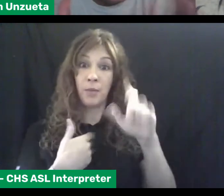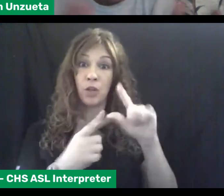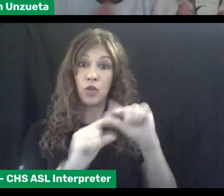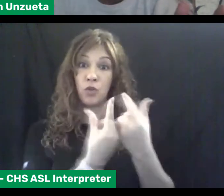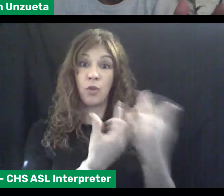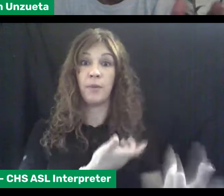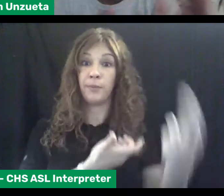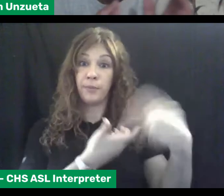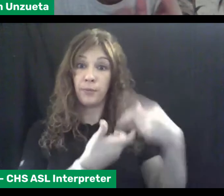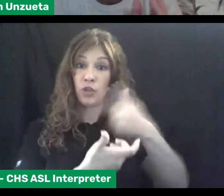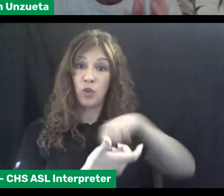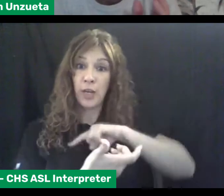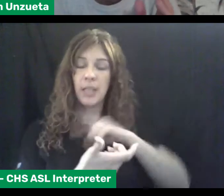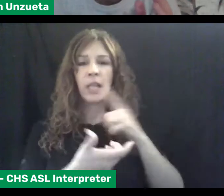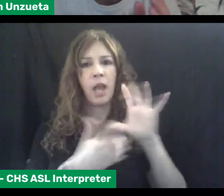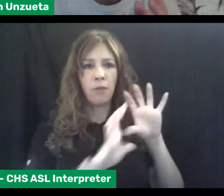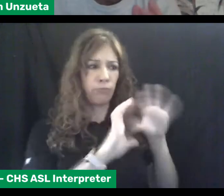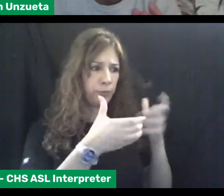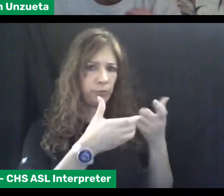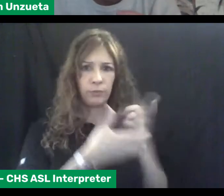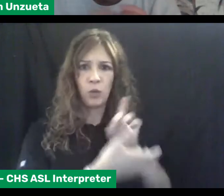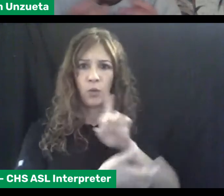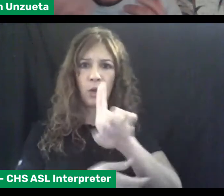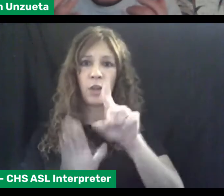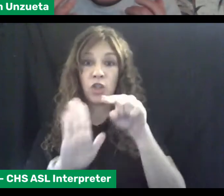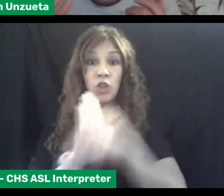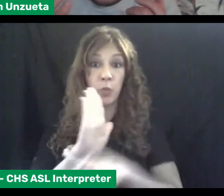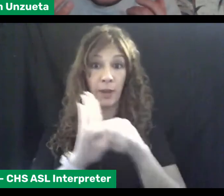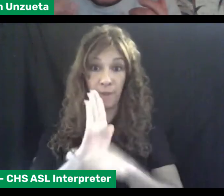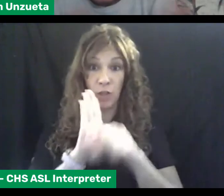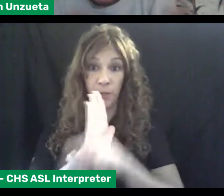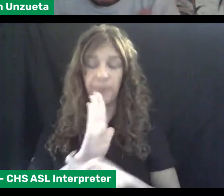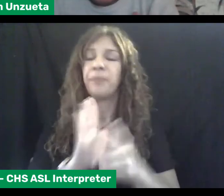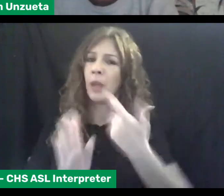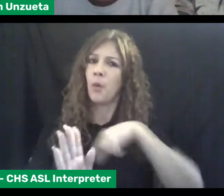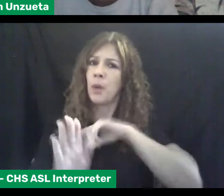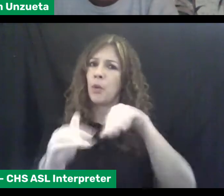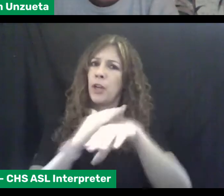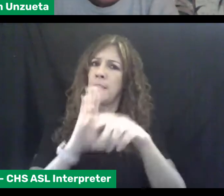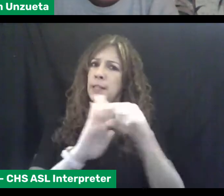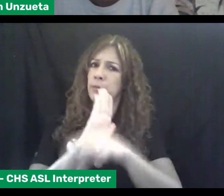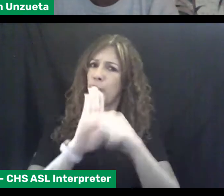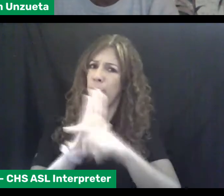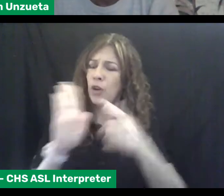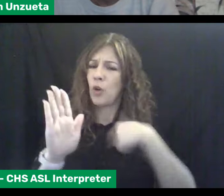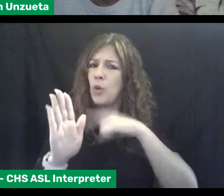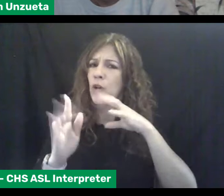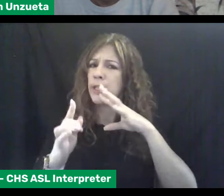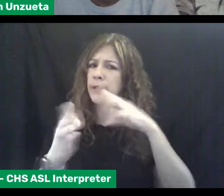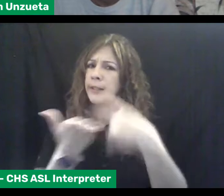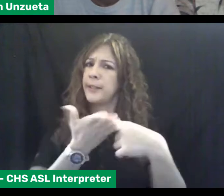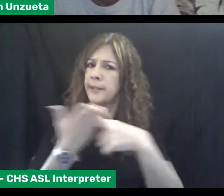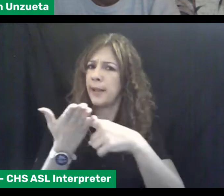a Springfield, y estando en Springfield, ¿verdad? Estuvimos hablando con diferentes